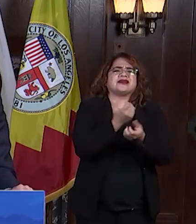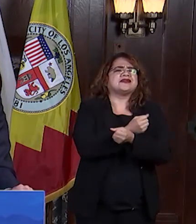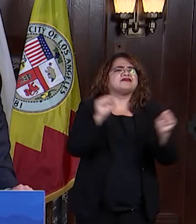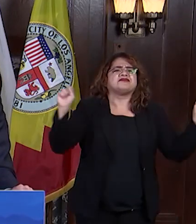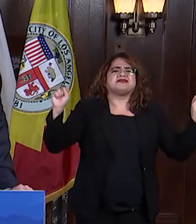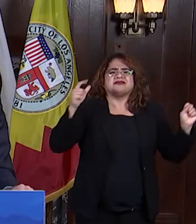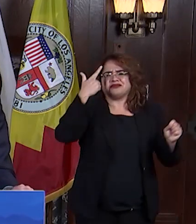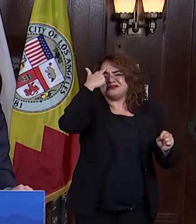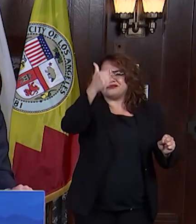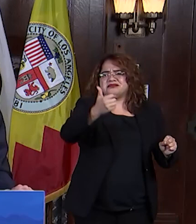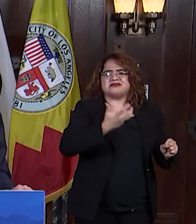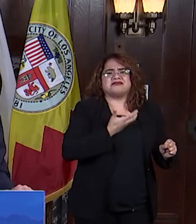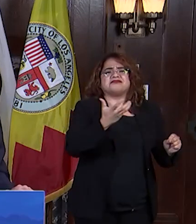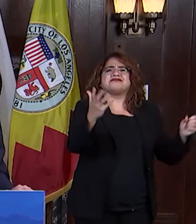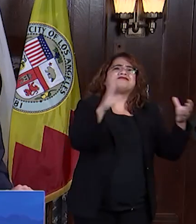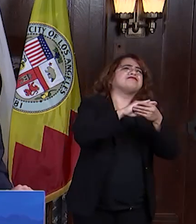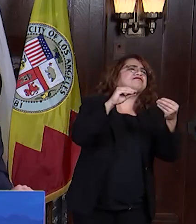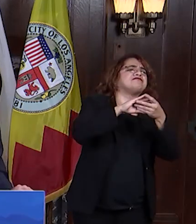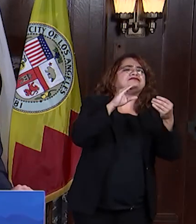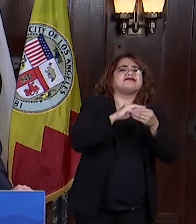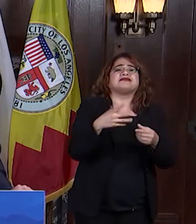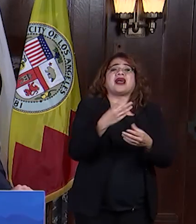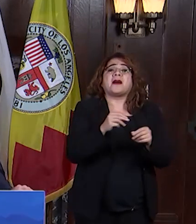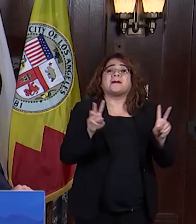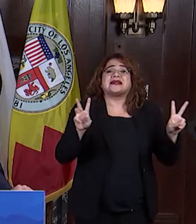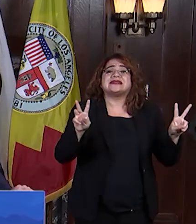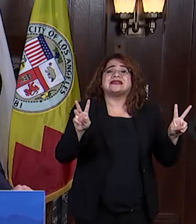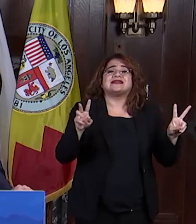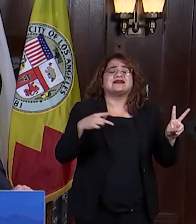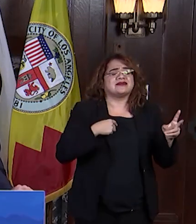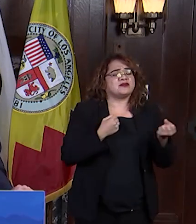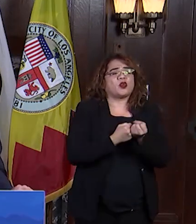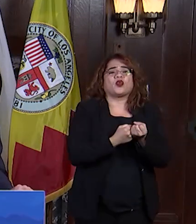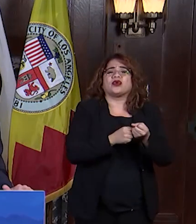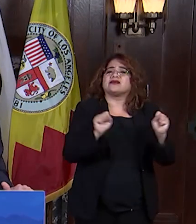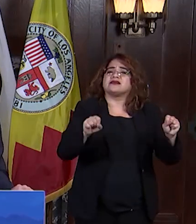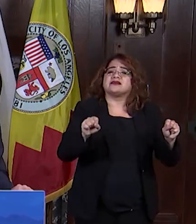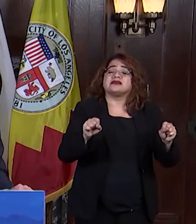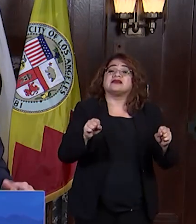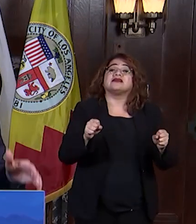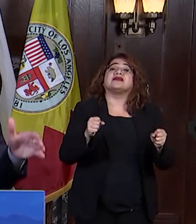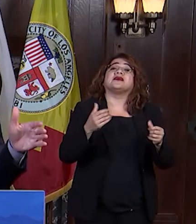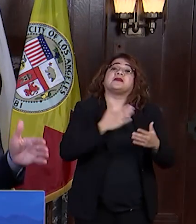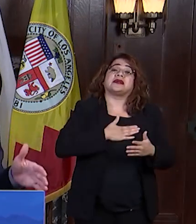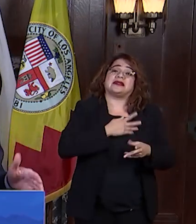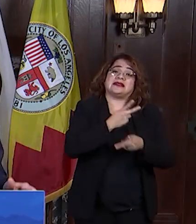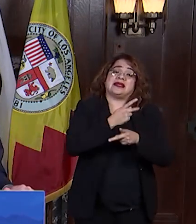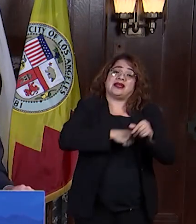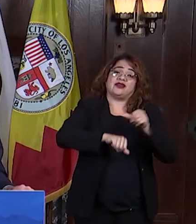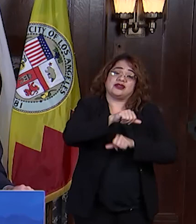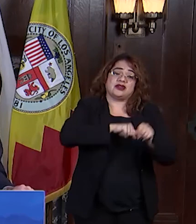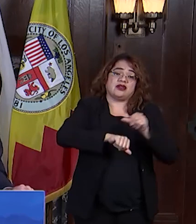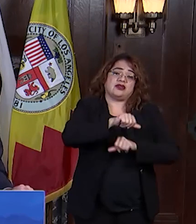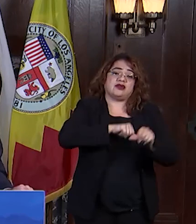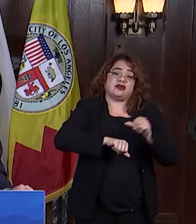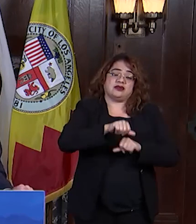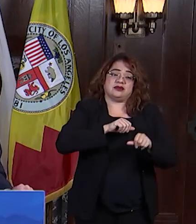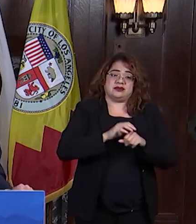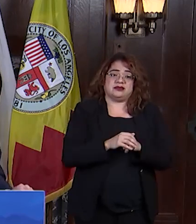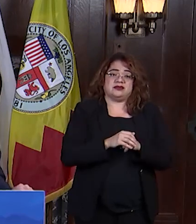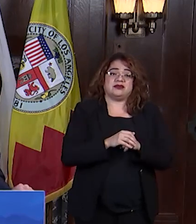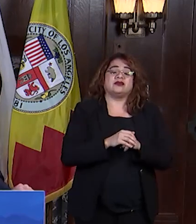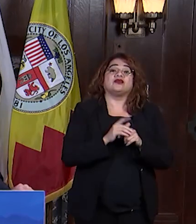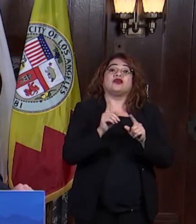residentes. Entonces, por favor, cuídense el uno al otro y vayan